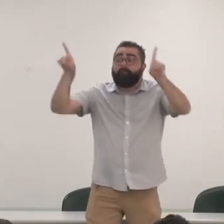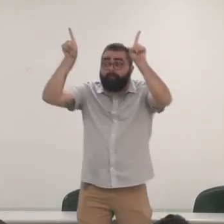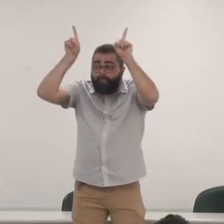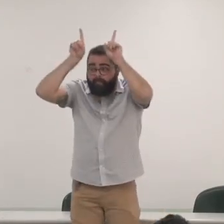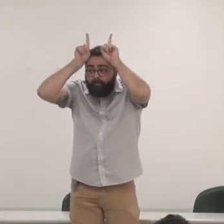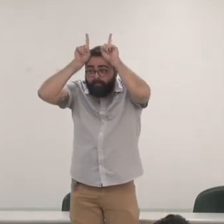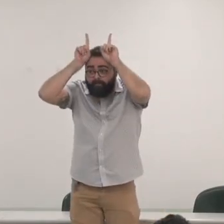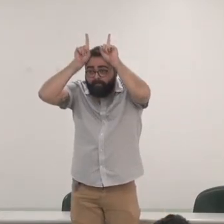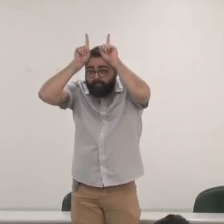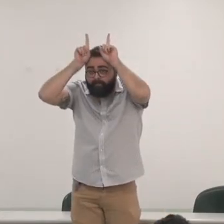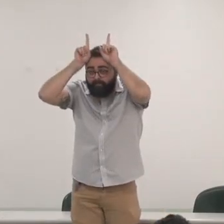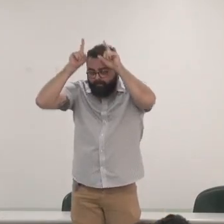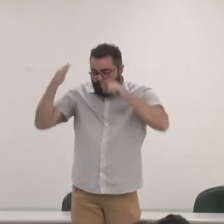um de bode, que é assim.